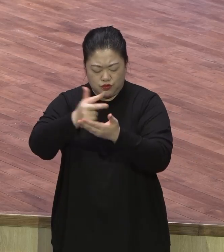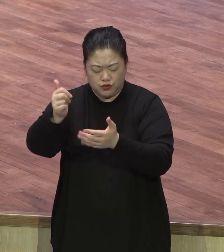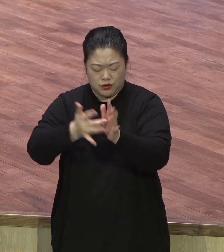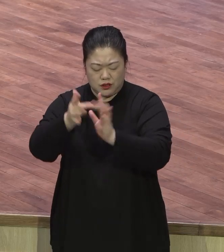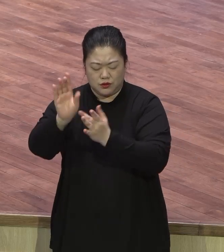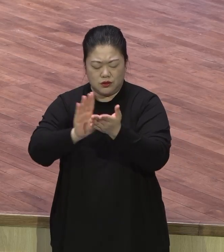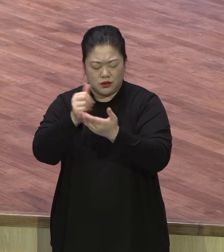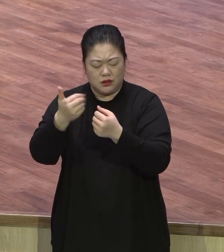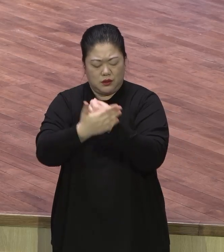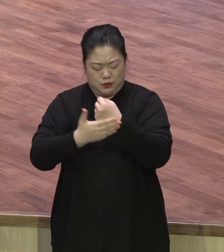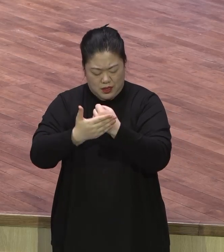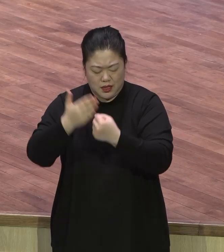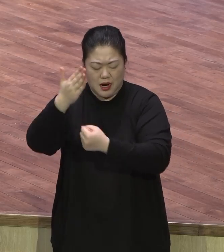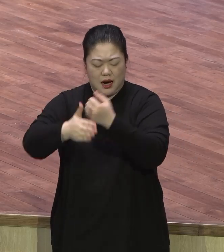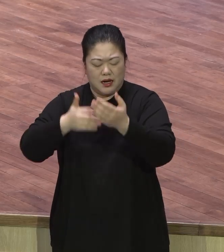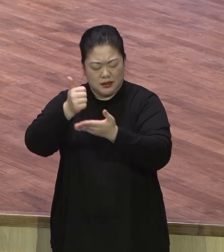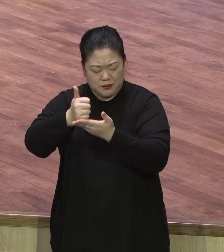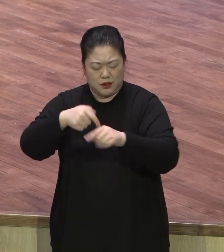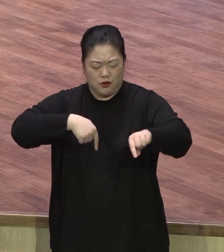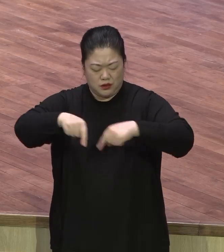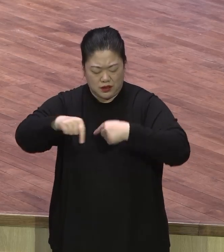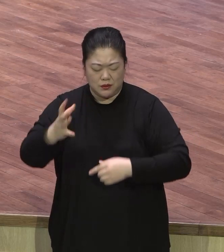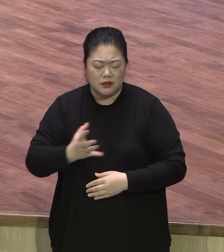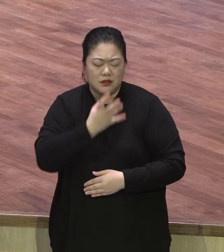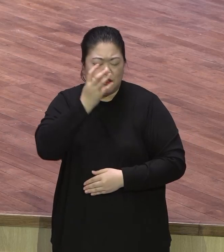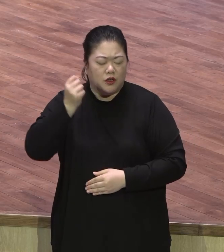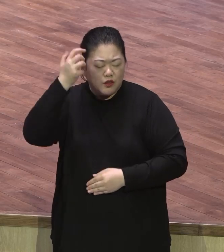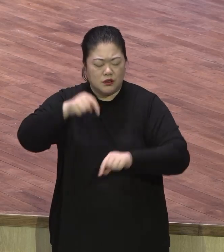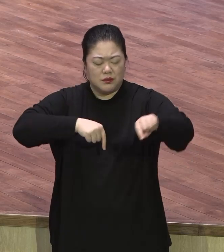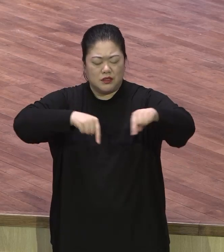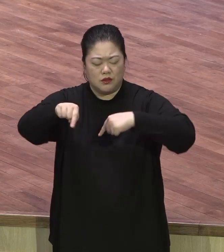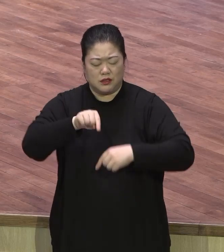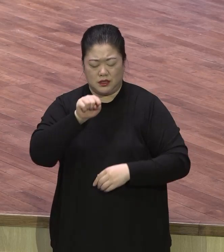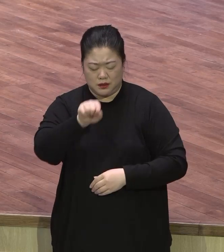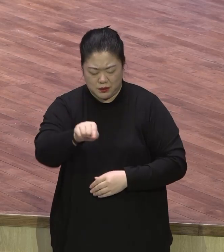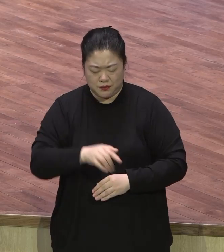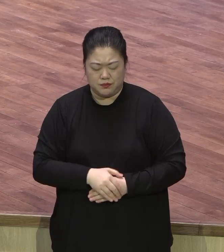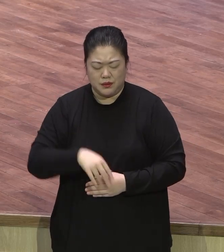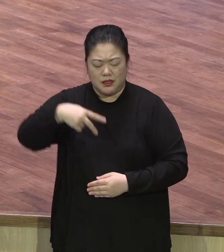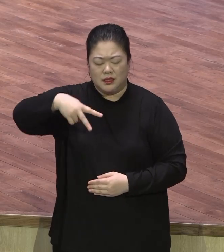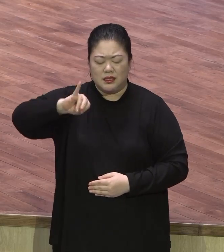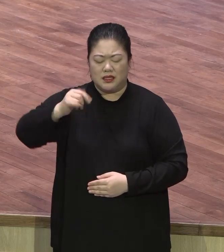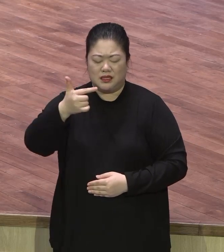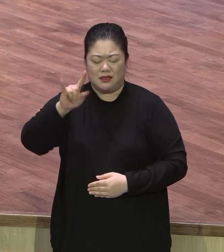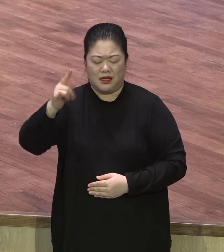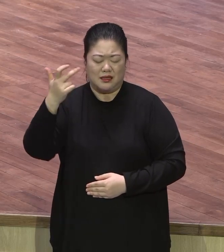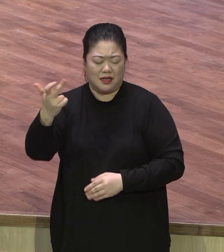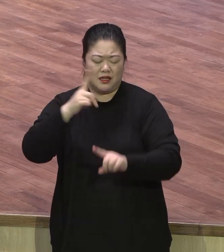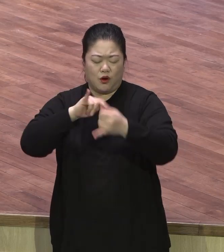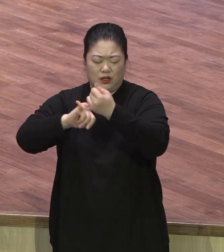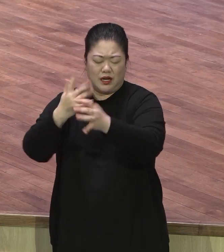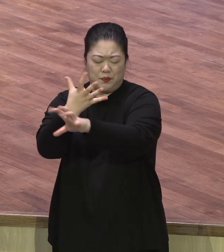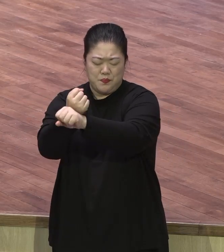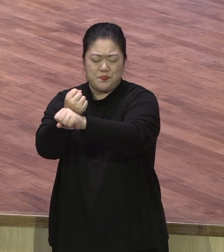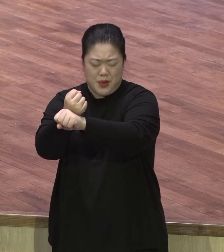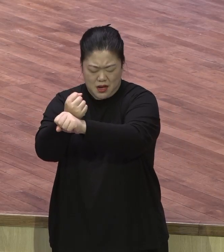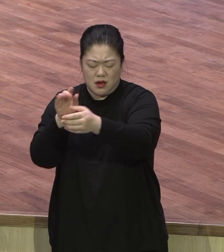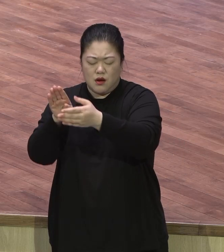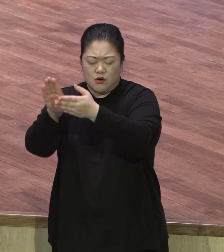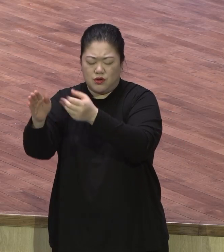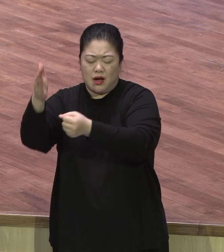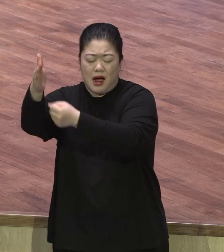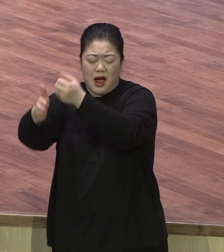하나님의 사랑하심과 성은님의 역사하심이 신해산 은약을 체결하고 하나님의 이스라엘 백성들을 선택하셔서 기대하시고